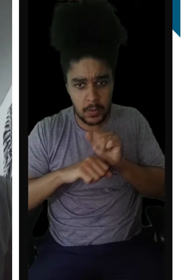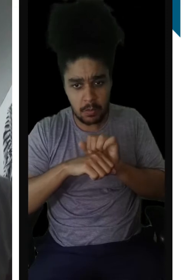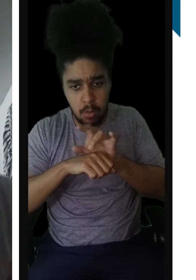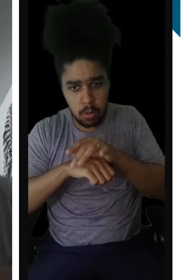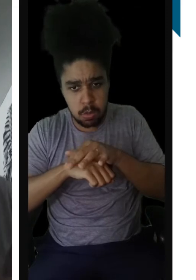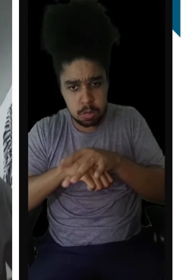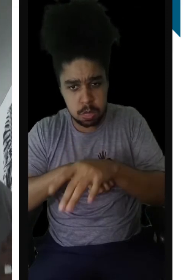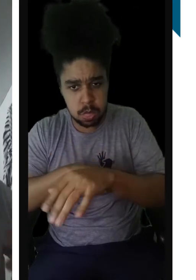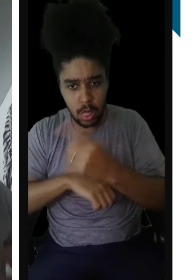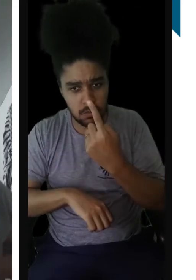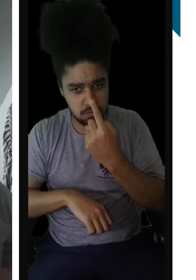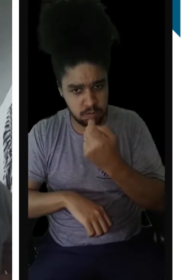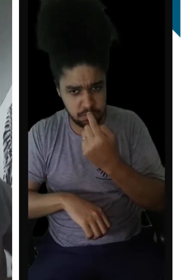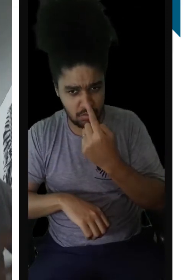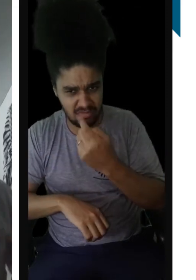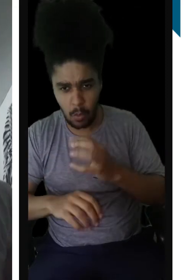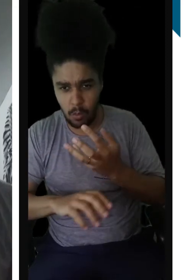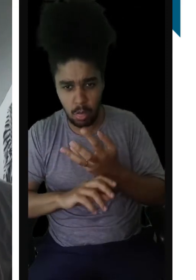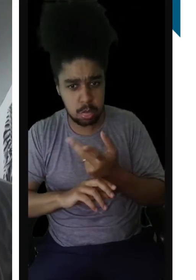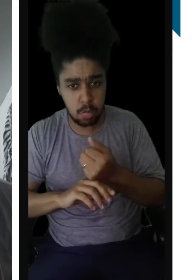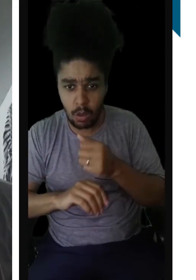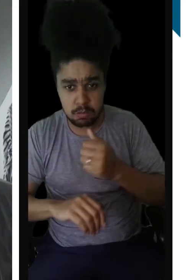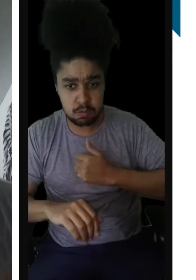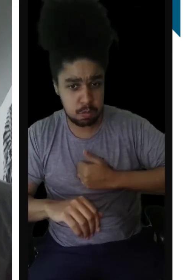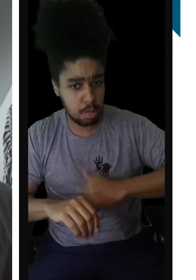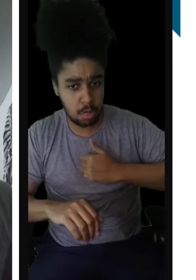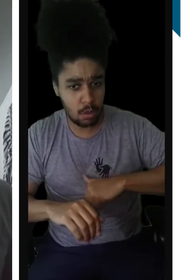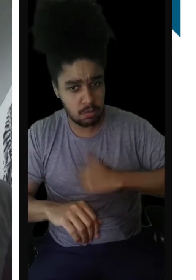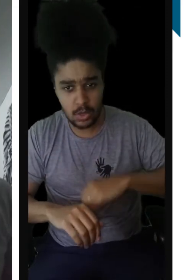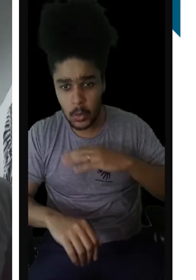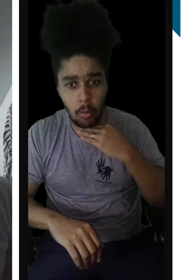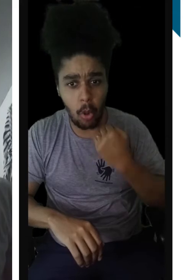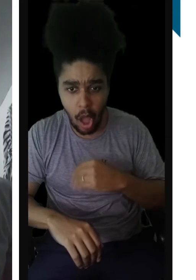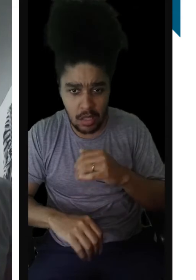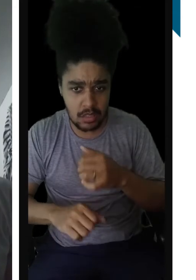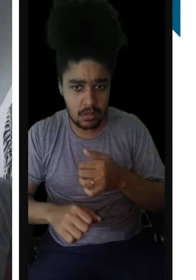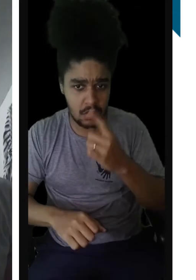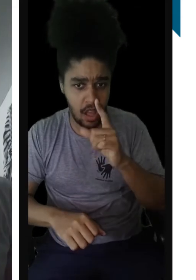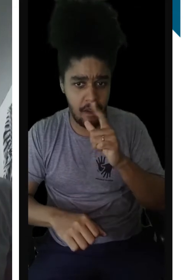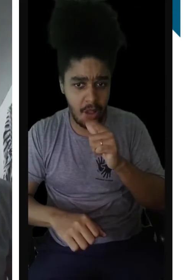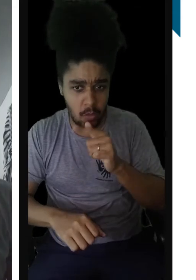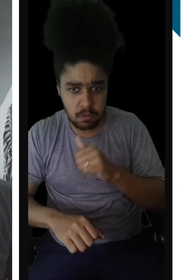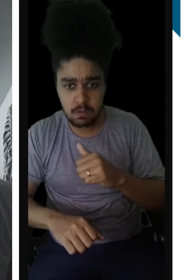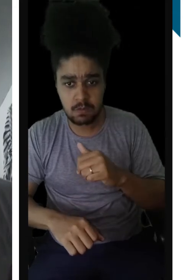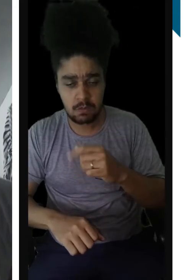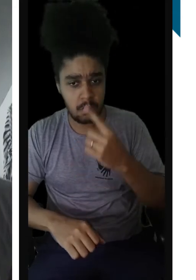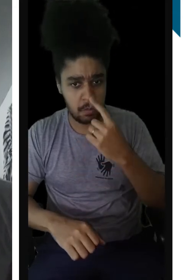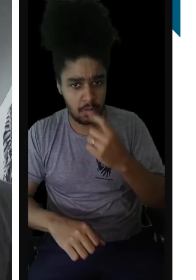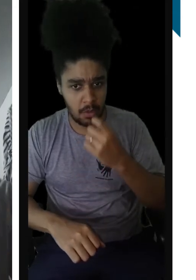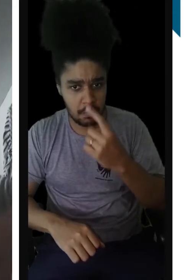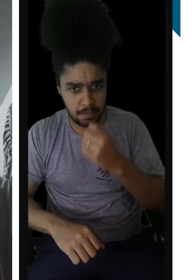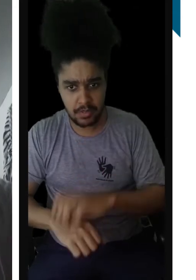rios urbanos estão cada vez mais poluídos, mortos. Você está entendendo? Então essa é a